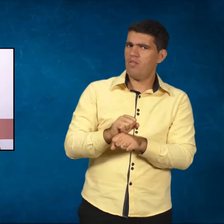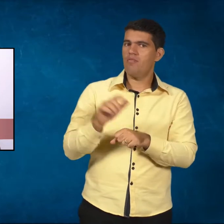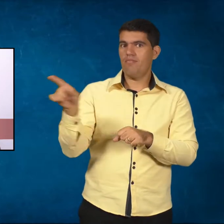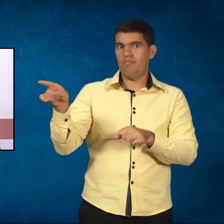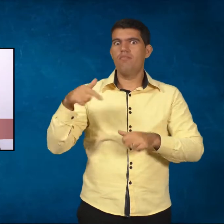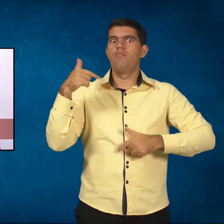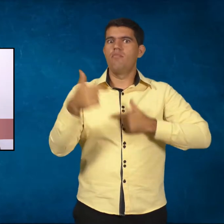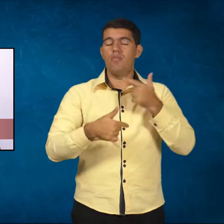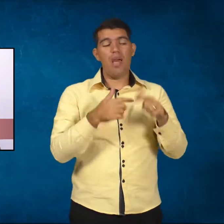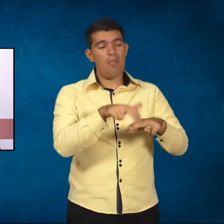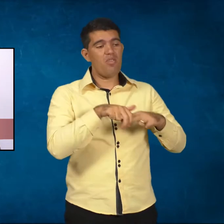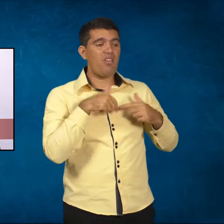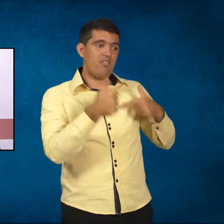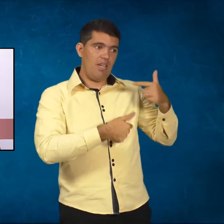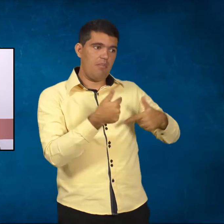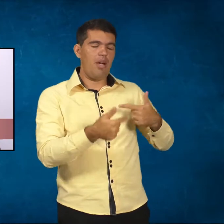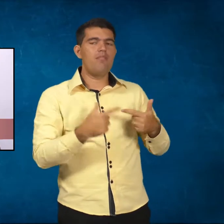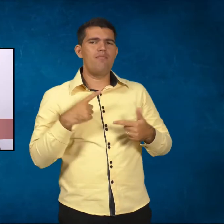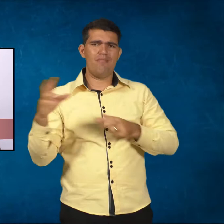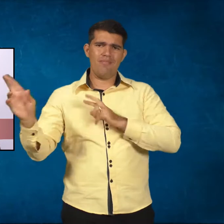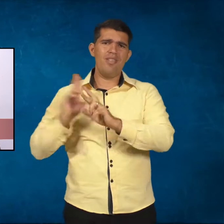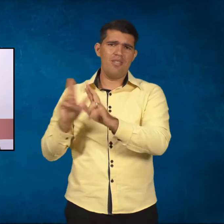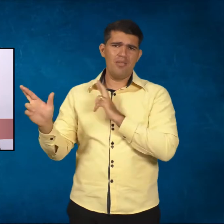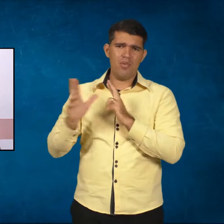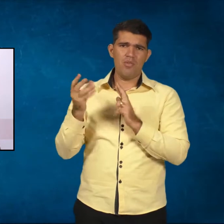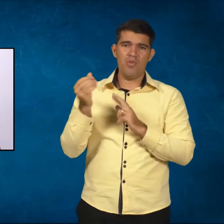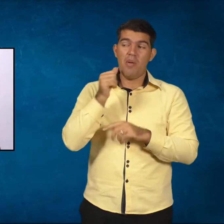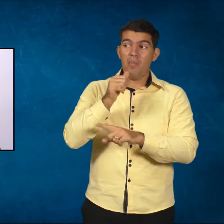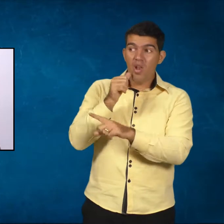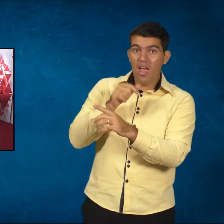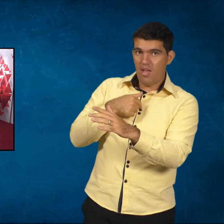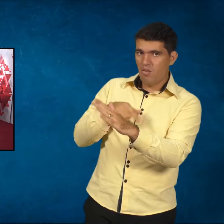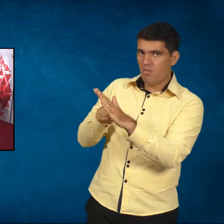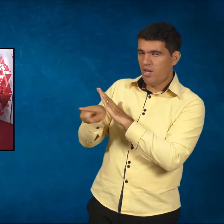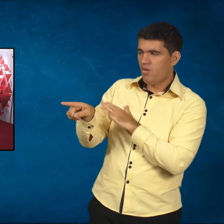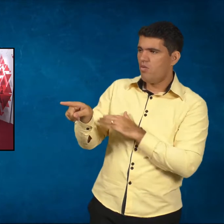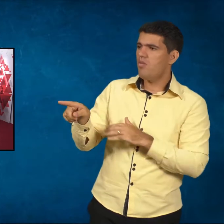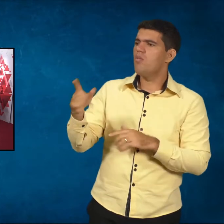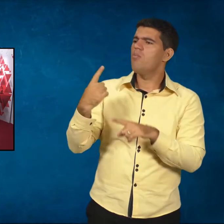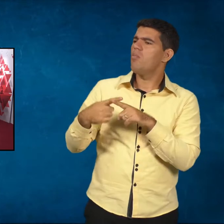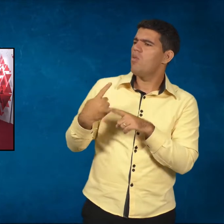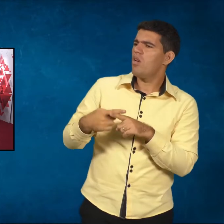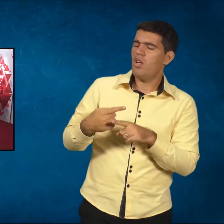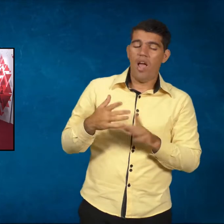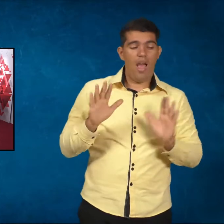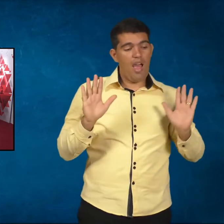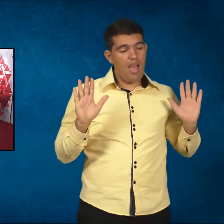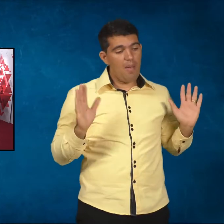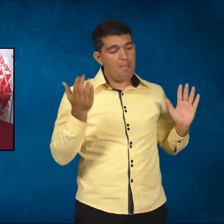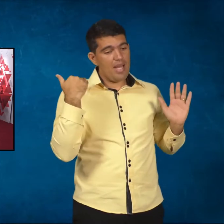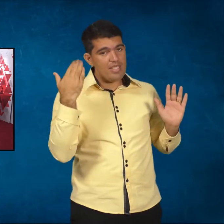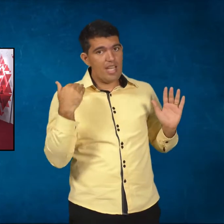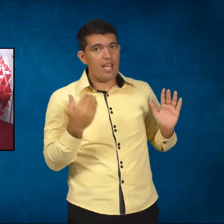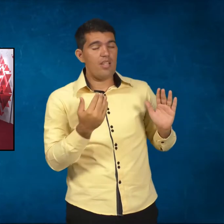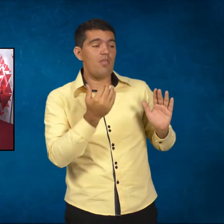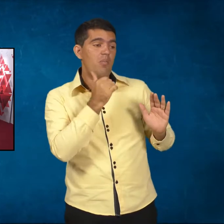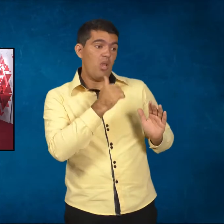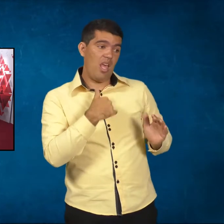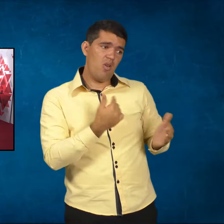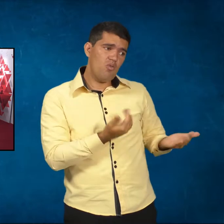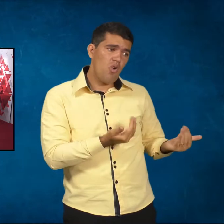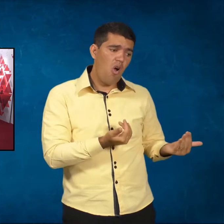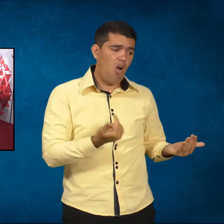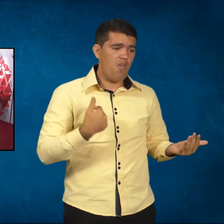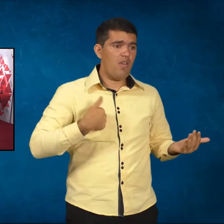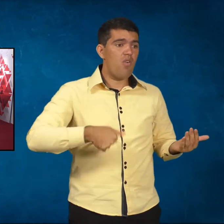aqui a questão do trabalho ele é muito forte mas é no caso das mulheres em especial aquela marca de que quando era mais nova meu pai